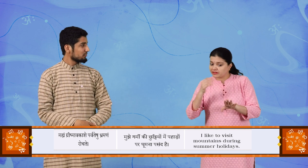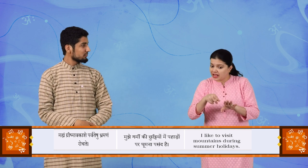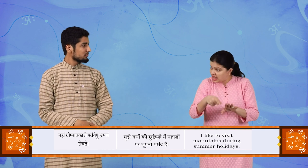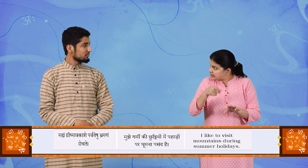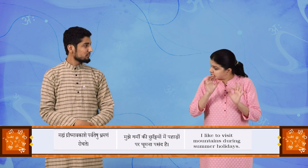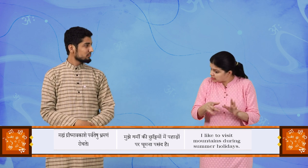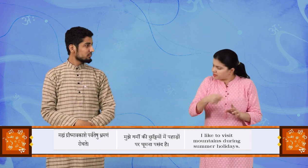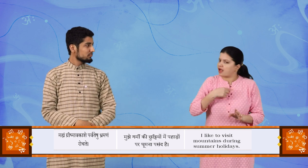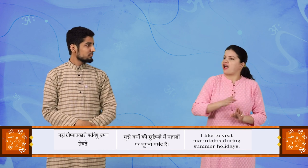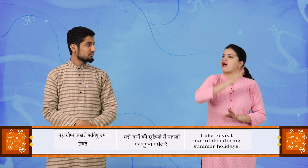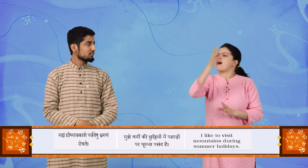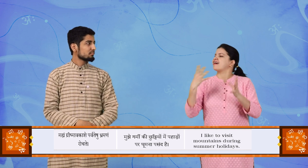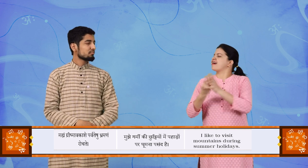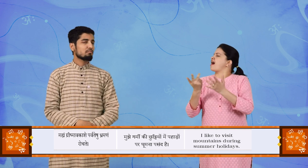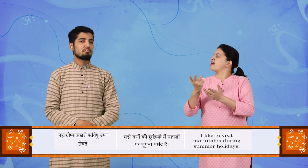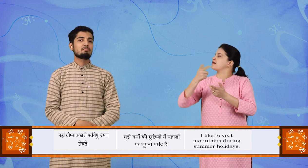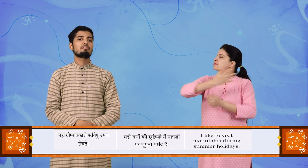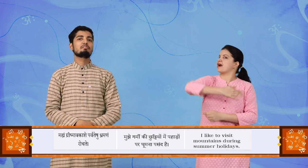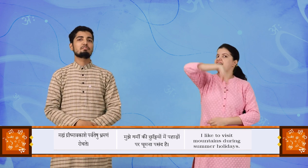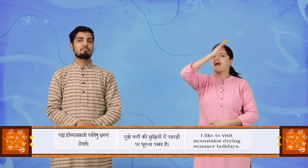राशि पर्वतेषु हम दो